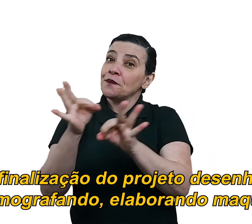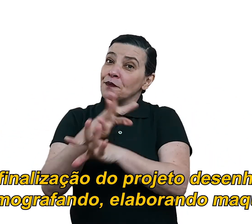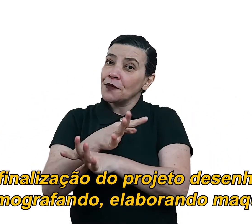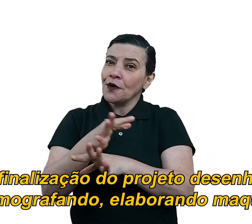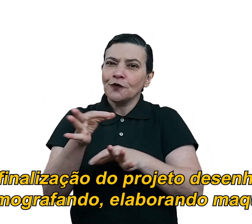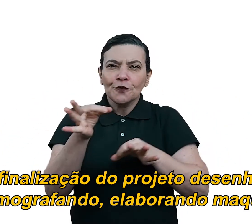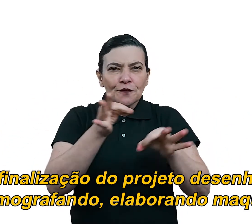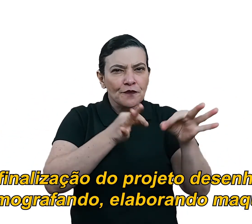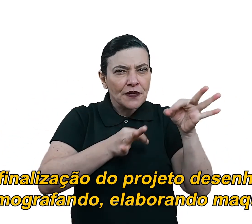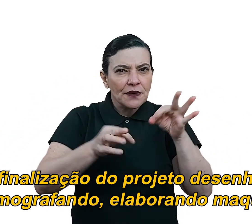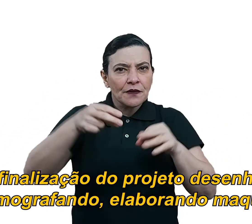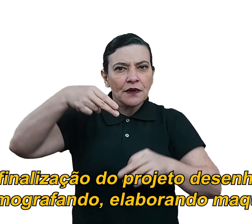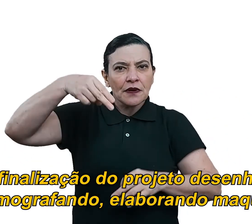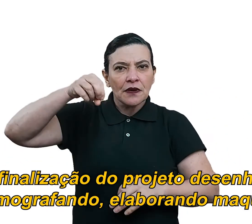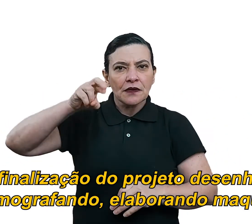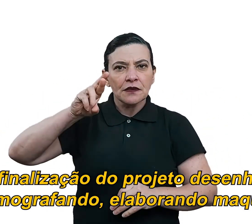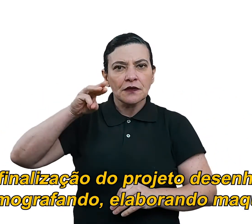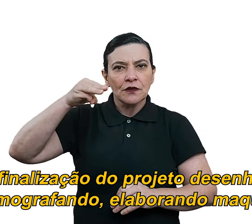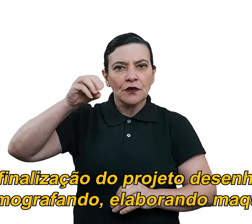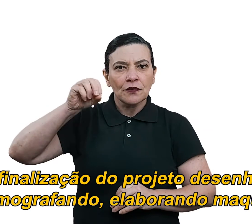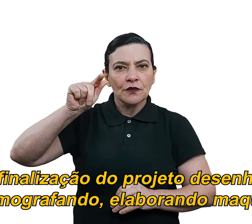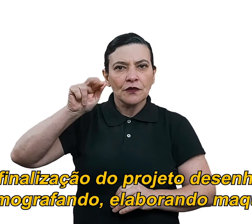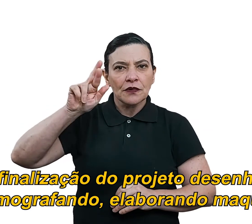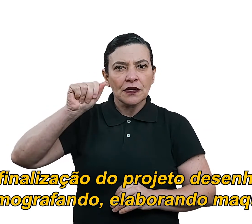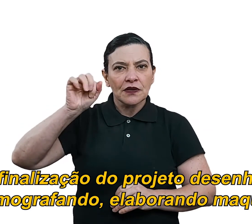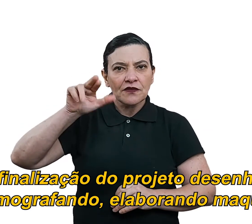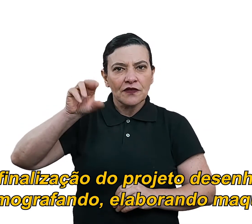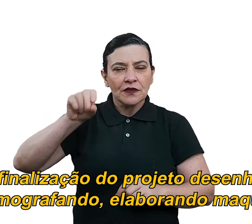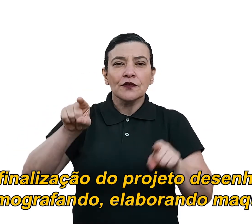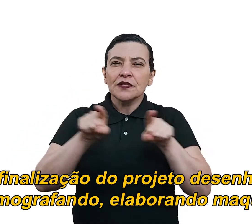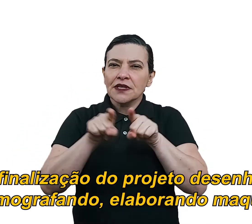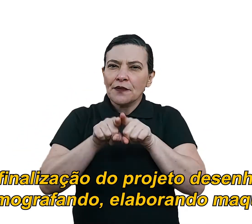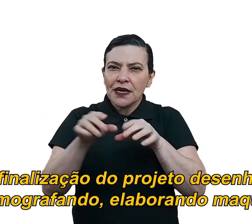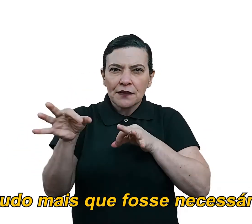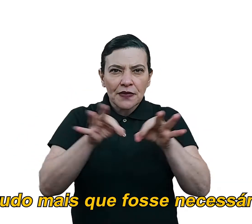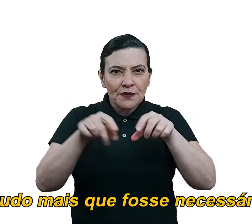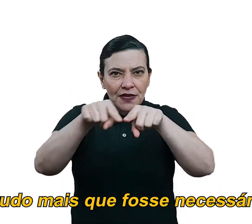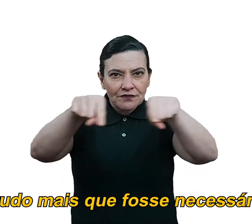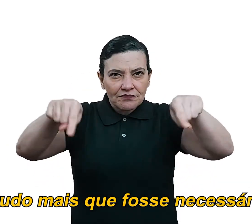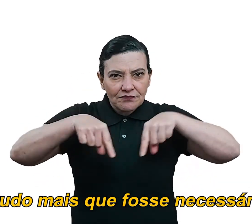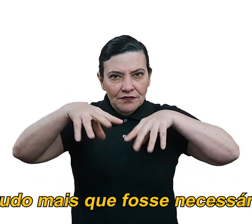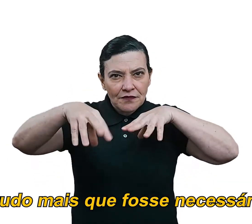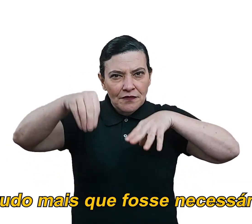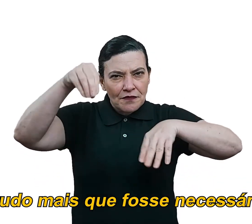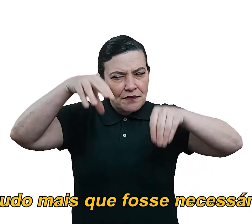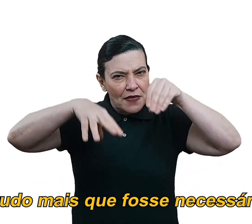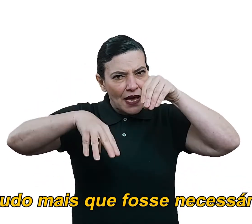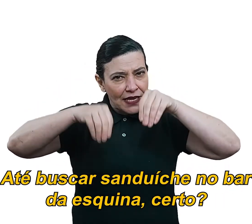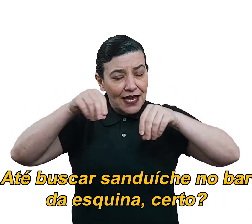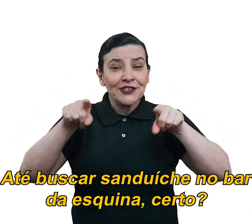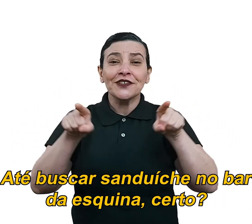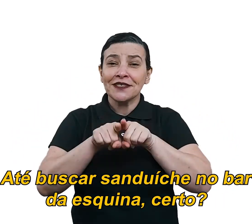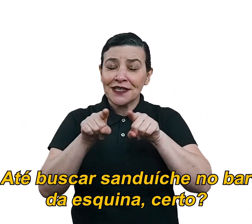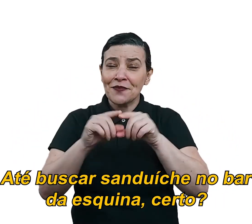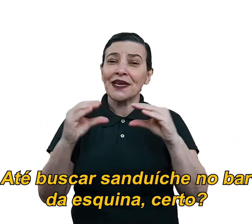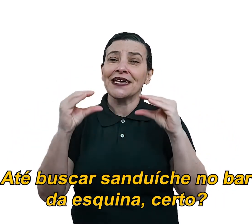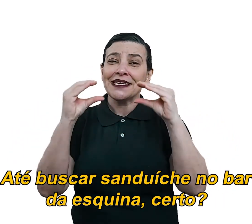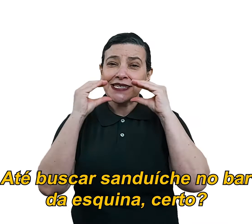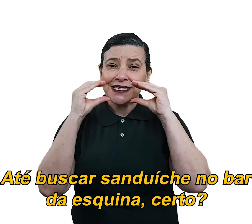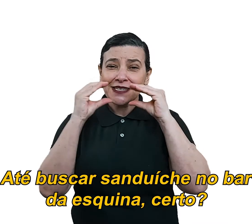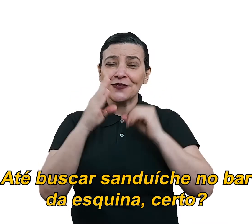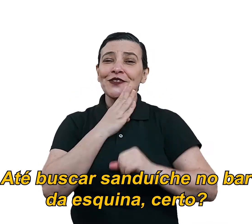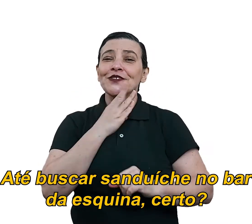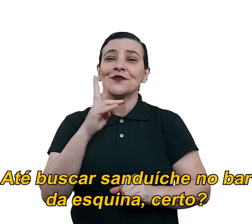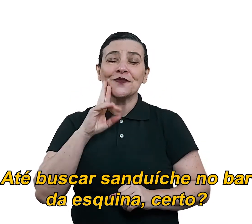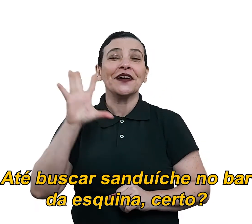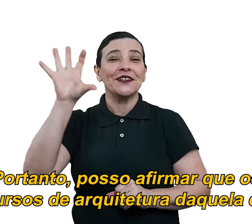projeto, desenhando, normografando, elaborando maquetes e tudo mais que fosse necessário, até buscar sanduíche no bar